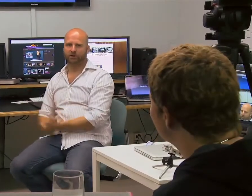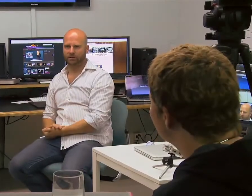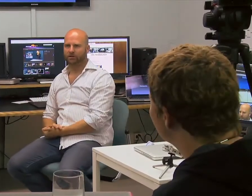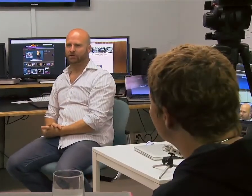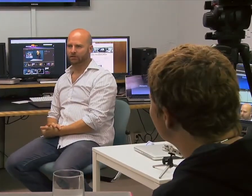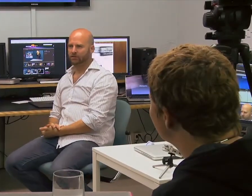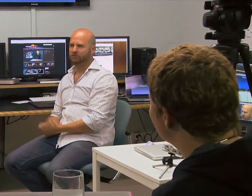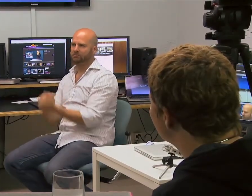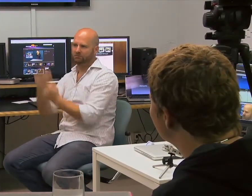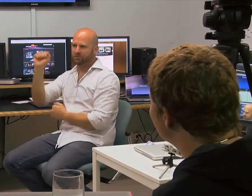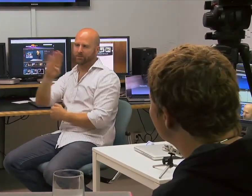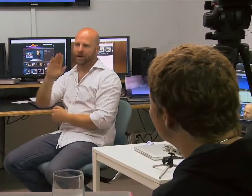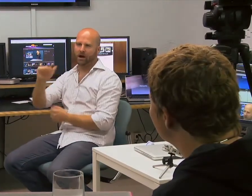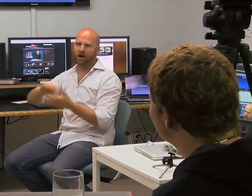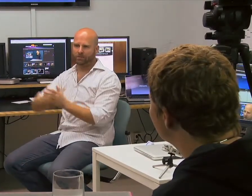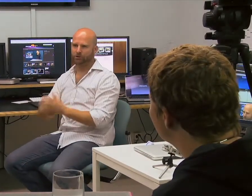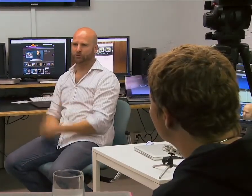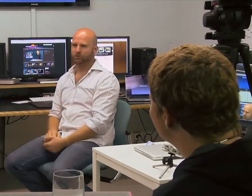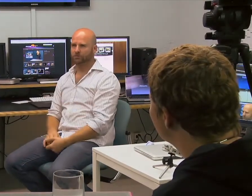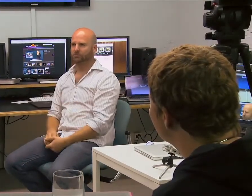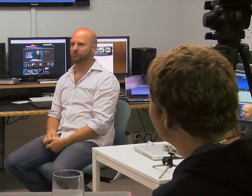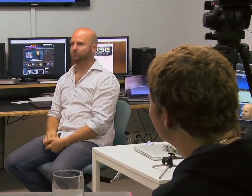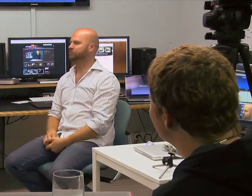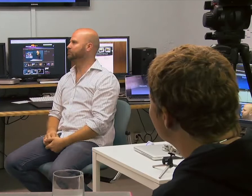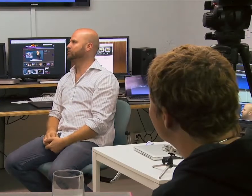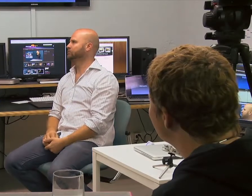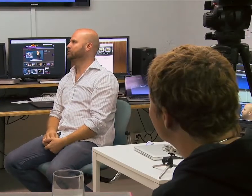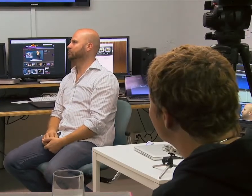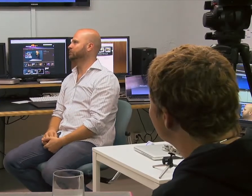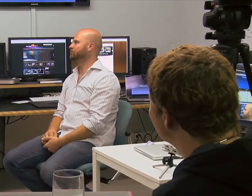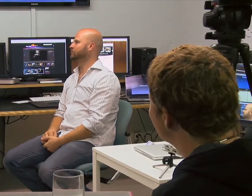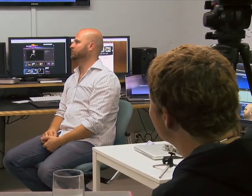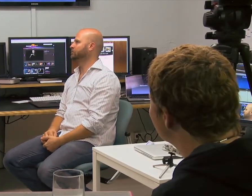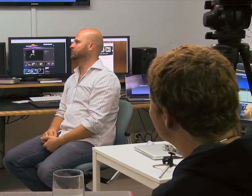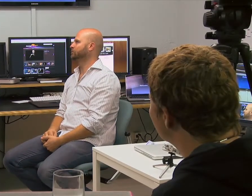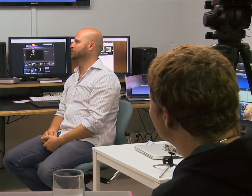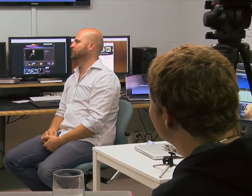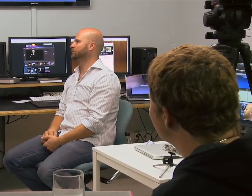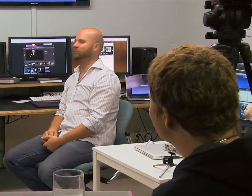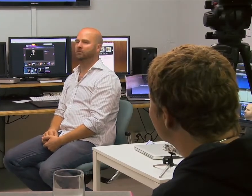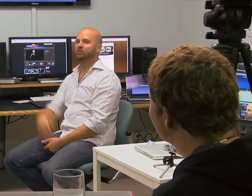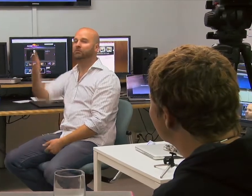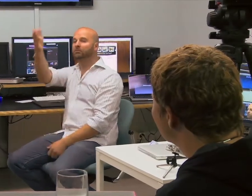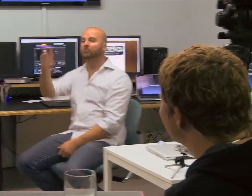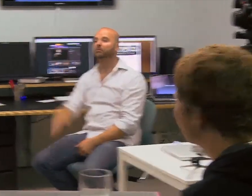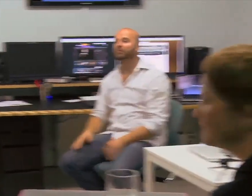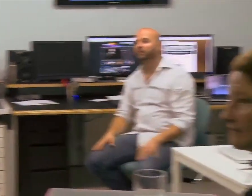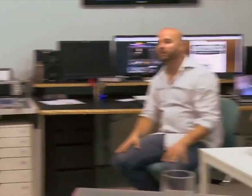Mit Dolmetscheinsatz 3 Jahre und habe einen Bachelorabschluss in Filmproduction. Bitte, ja?